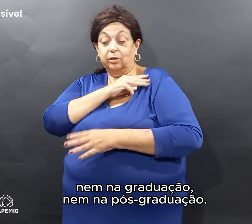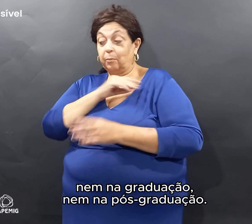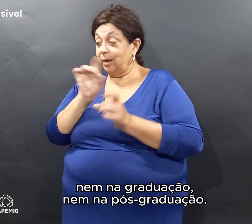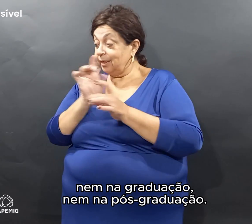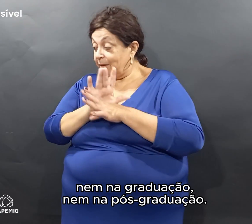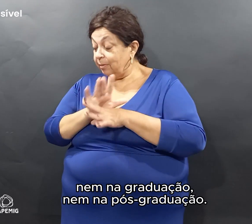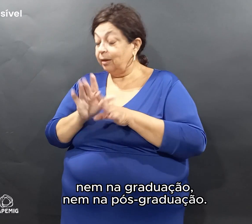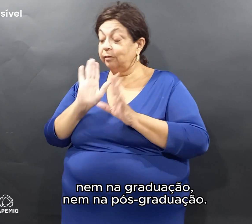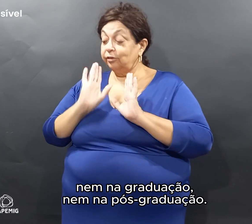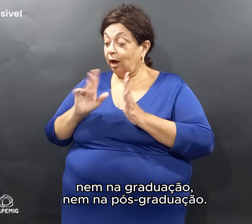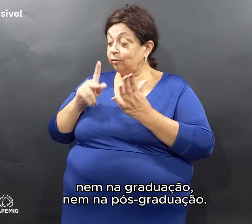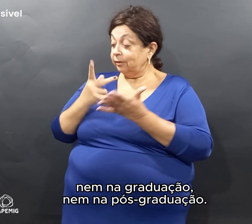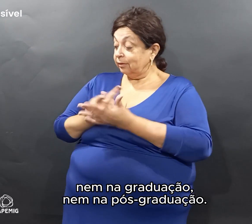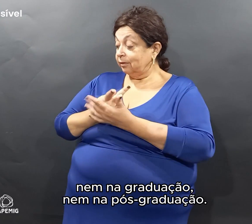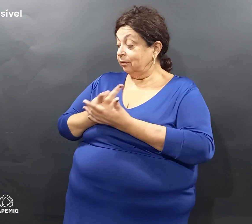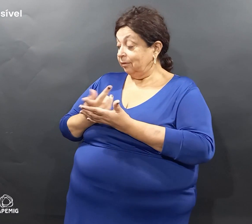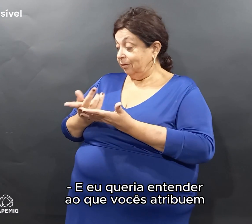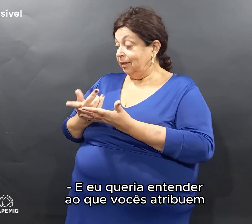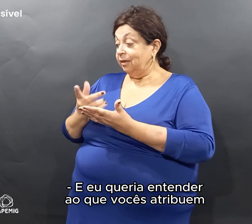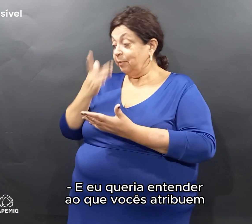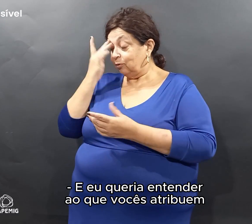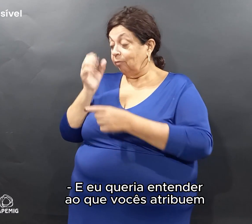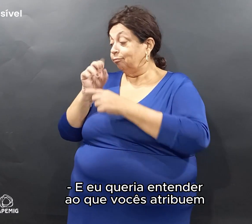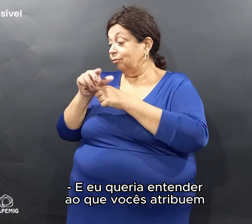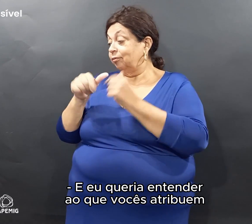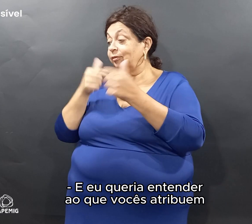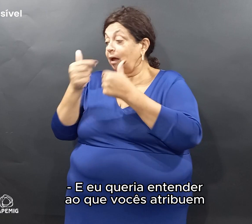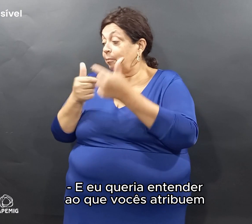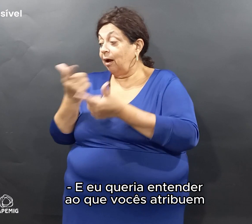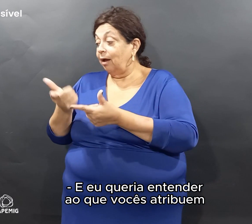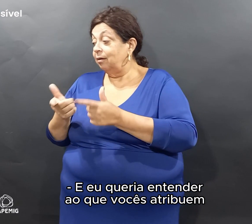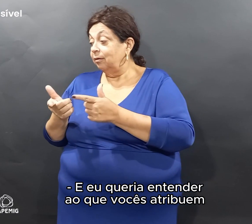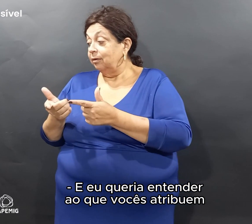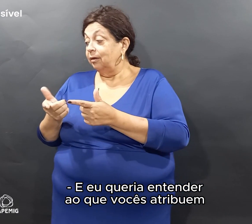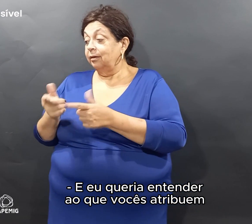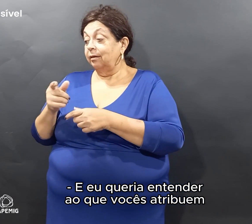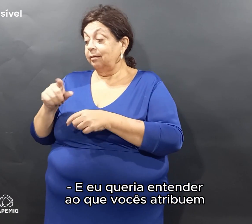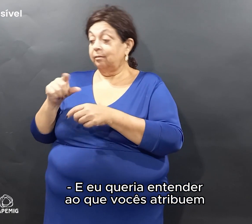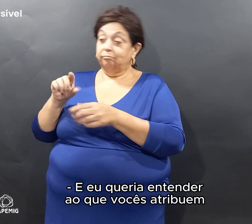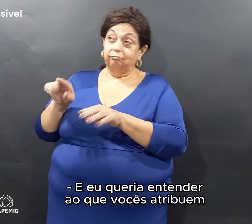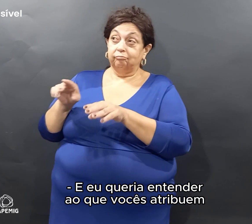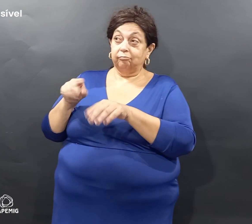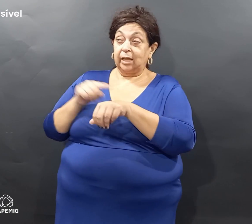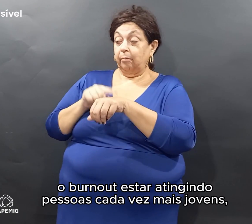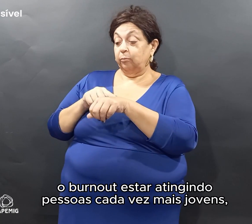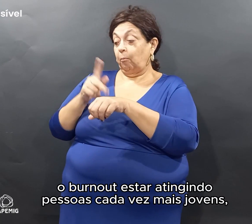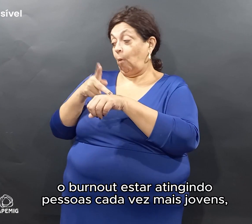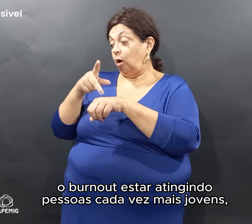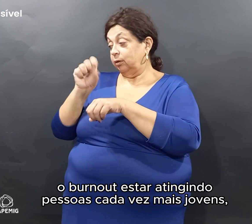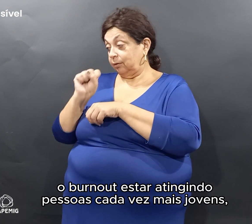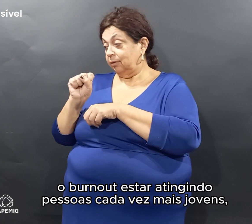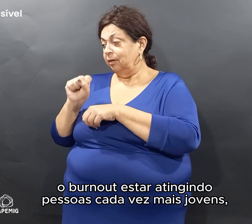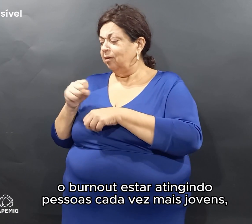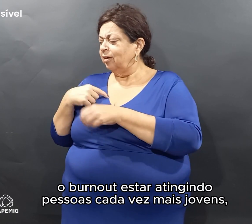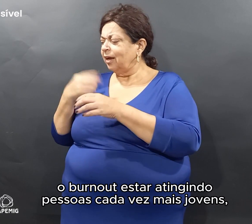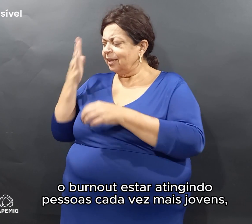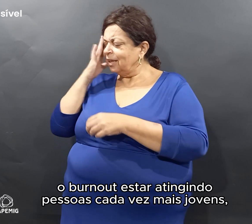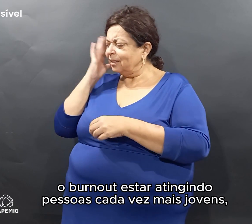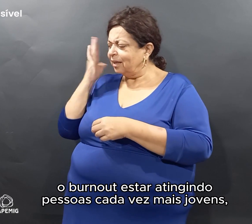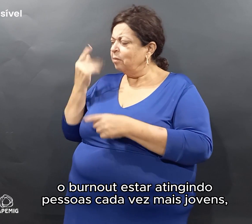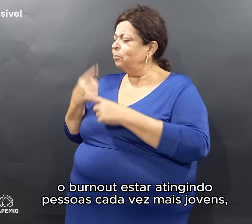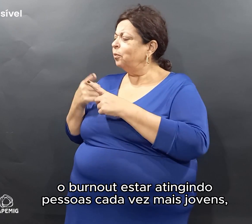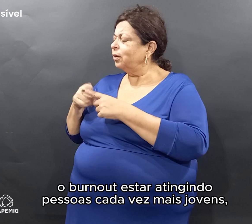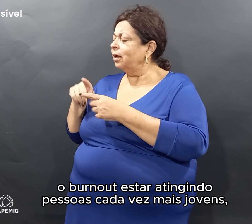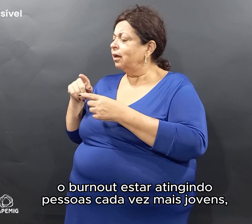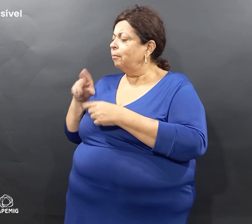nem na graduação, nem na pós-graduação. E eu queria entender ao que vocês atribuem o burnout estar atingindo pessoas cada